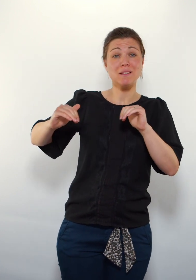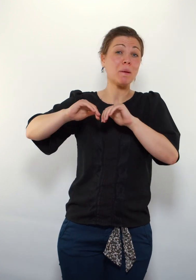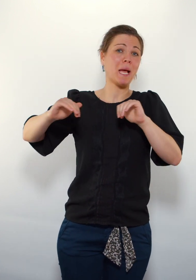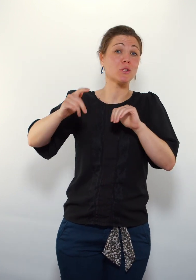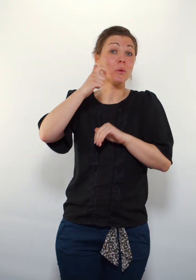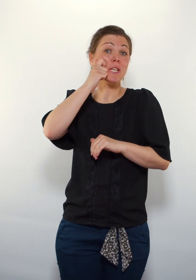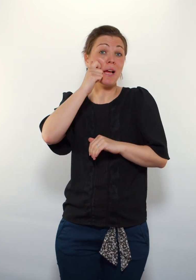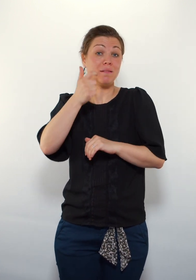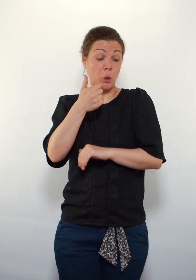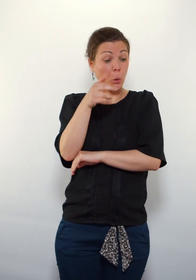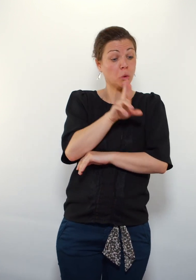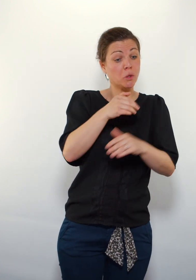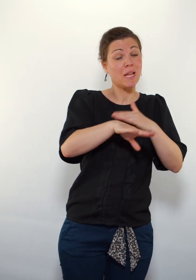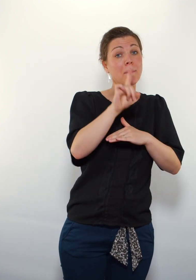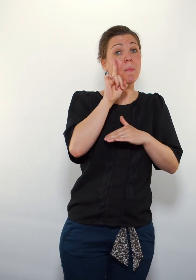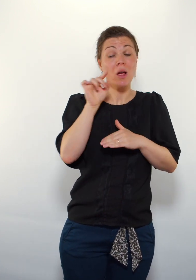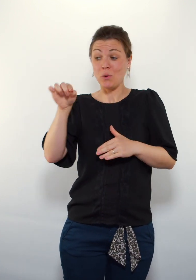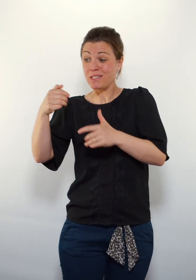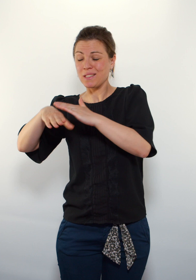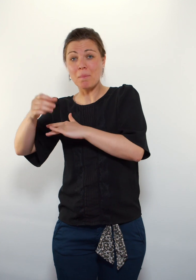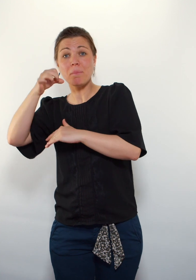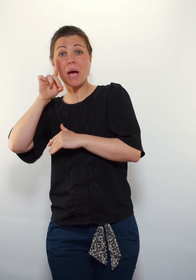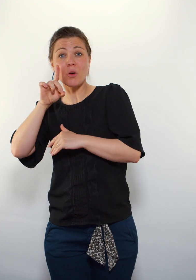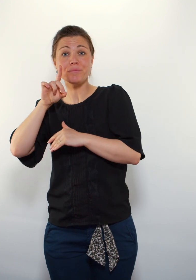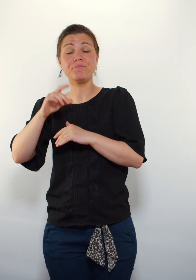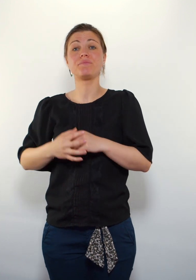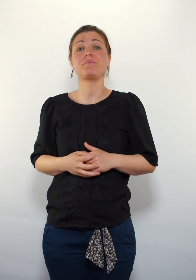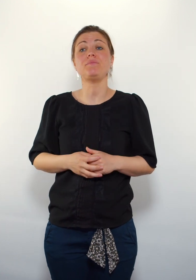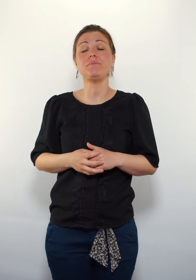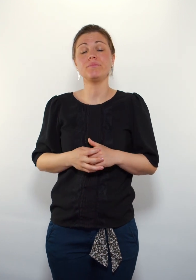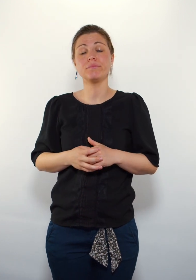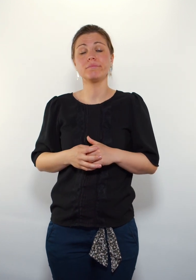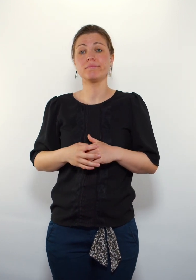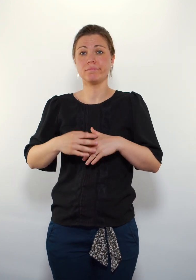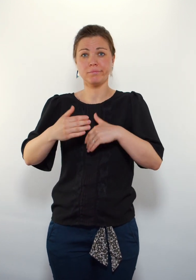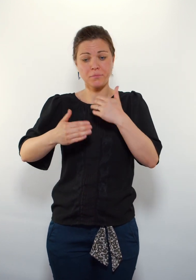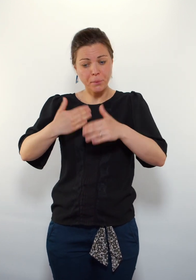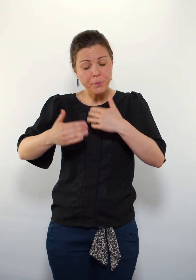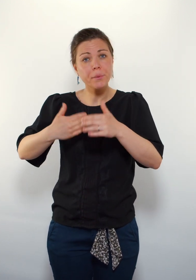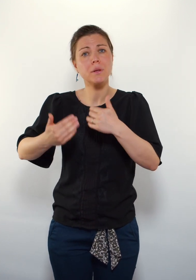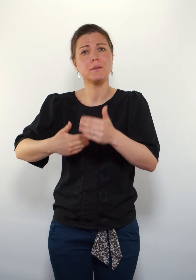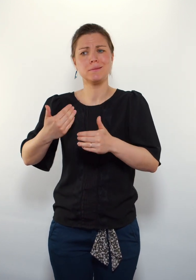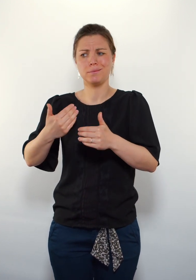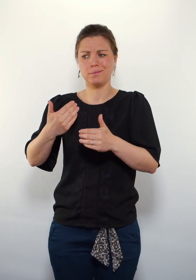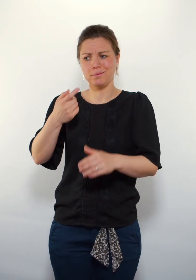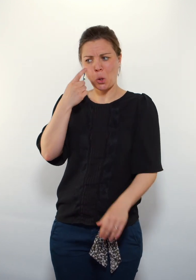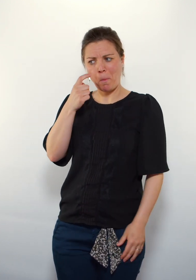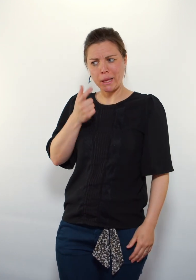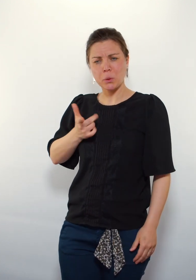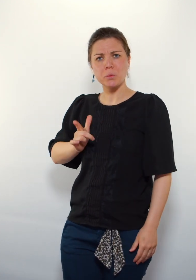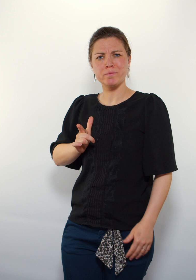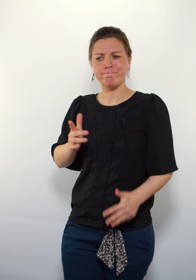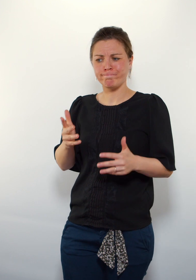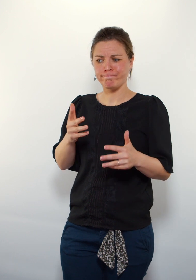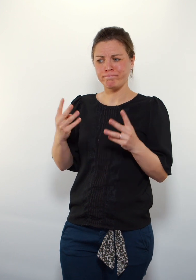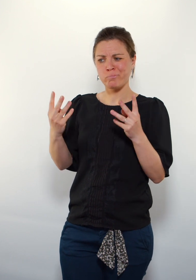enfin séparation de la chair en fait. Je suis retournée chez ma maman, lui chez ses parents. Et au fur et à mesure du temps, on s'est rendu